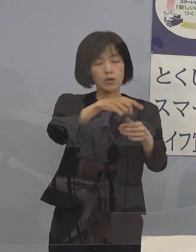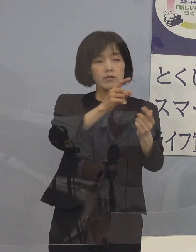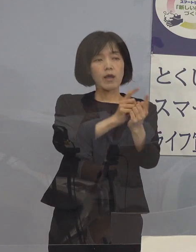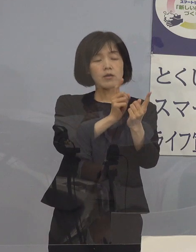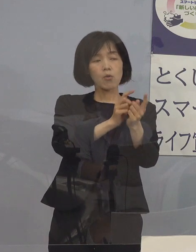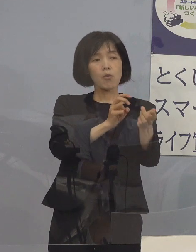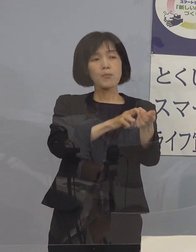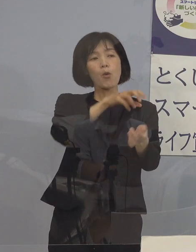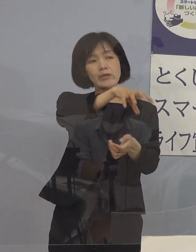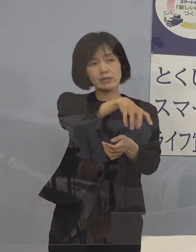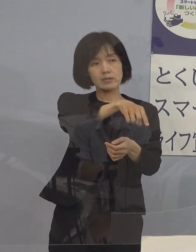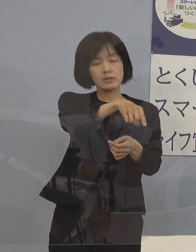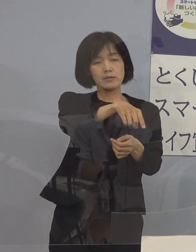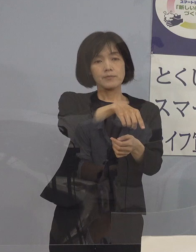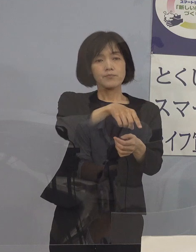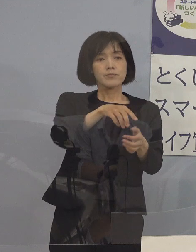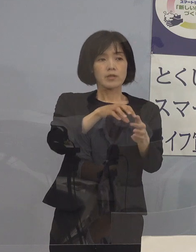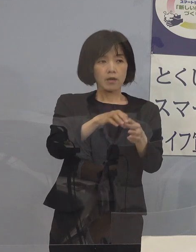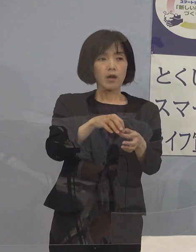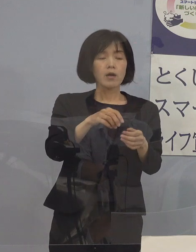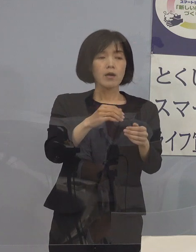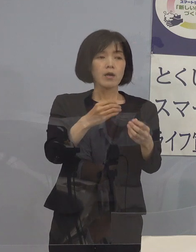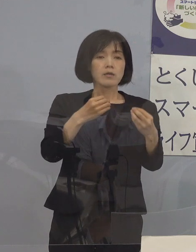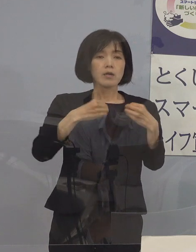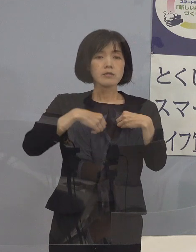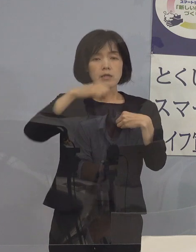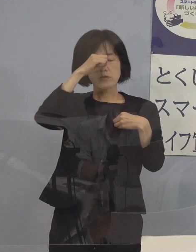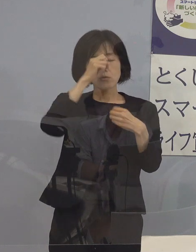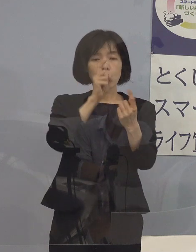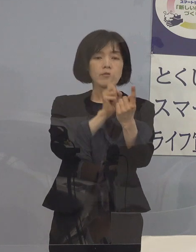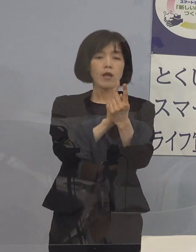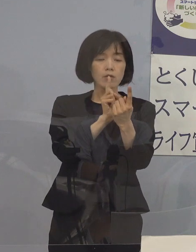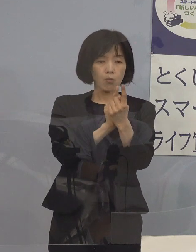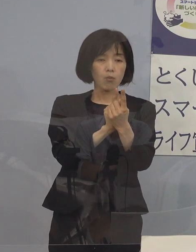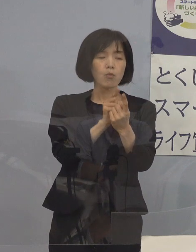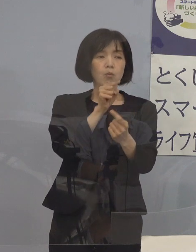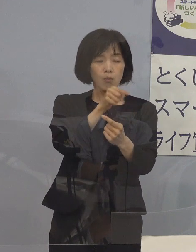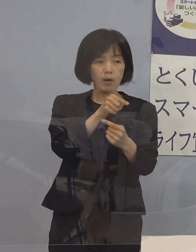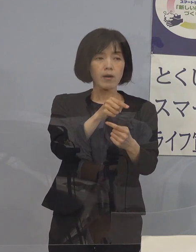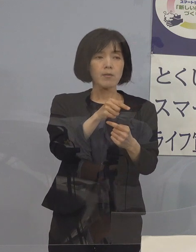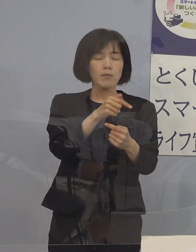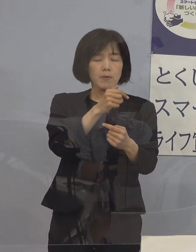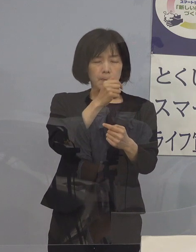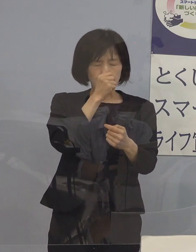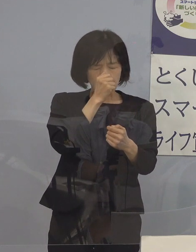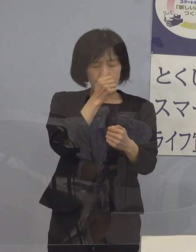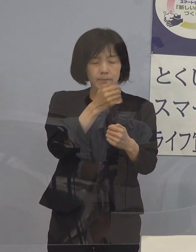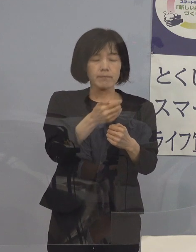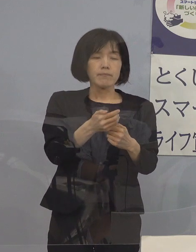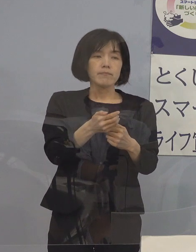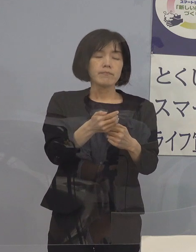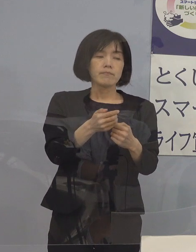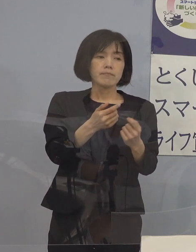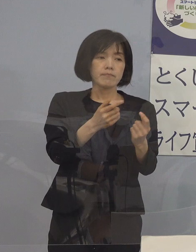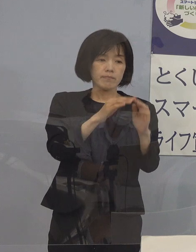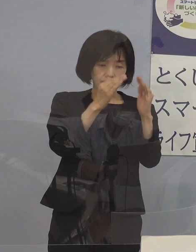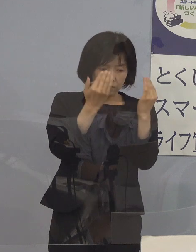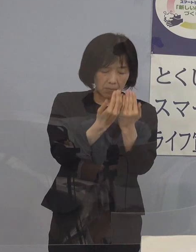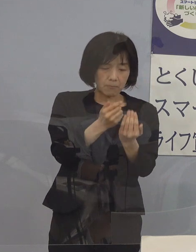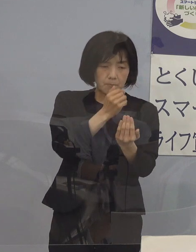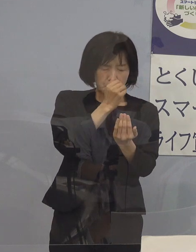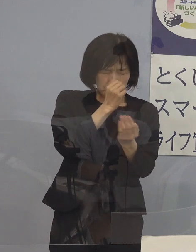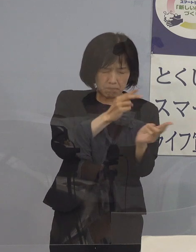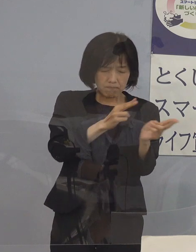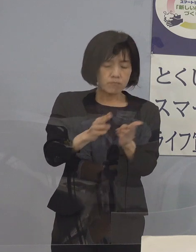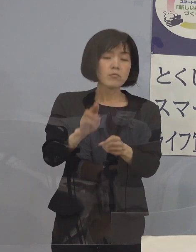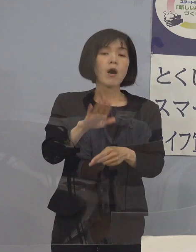病院ということですので、まあ、こうした感染症対応といったものについてはおそらく万全を期されていると、このように考えております